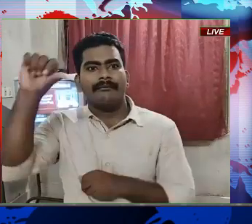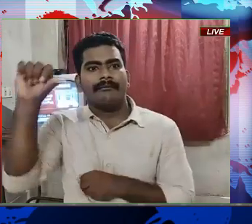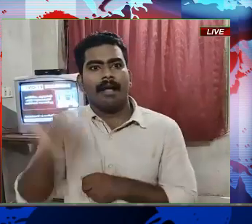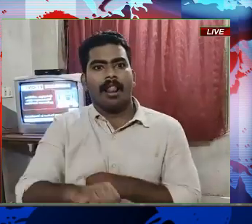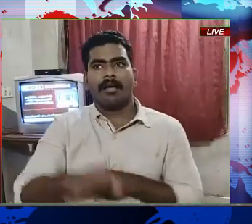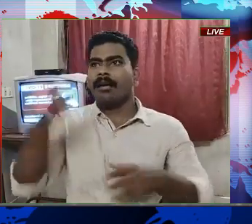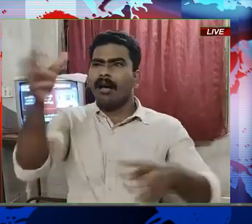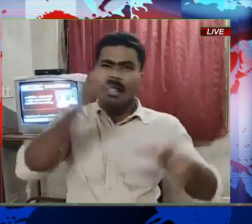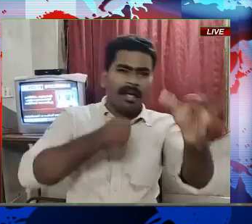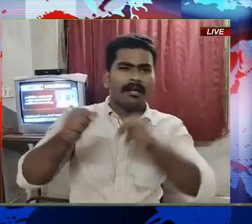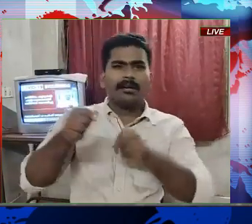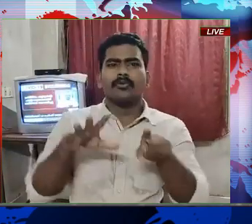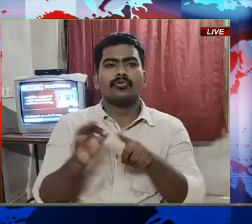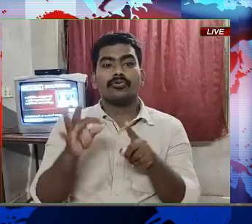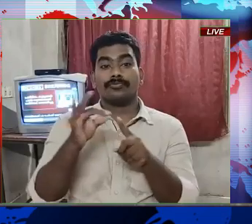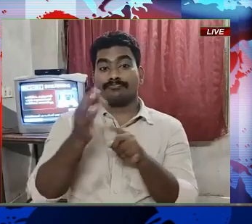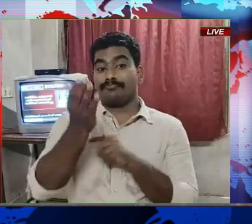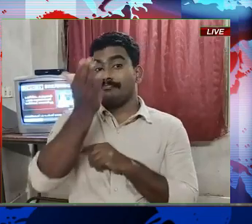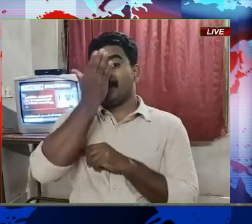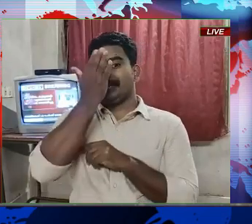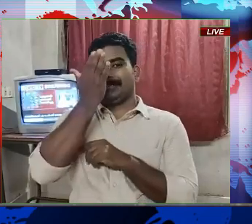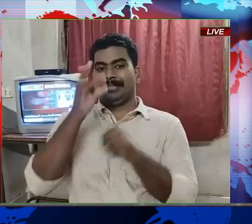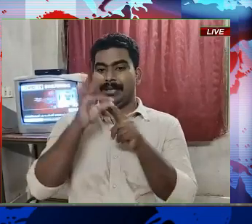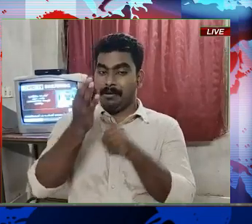തൊഴിലാളികൾ അവർക്ക് ആവശ്യമുള്ളതാണ്.